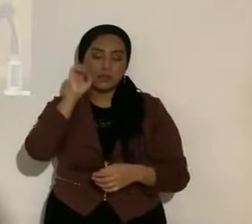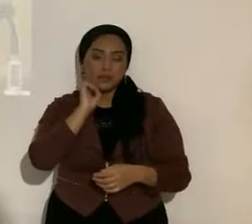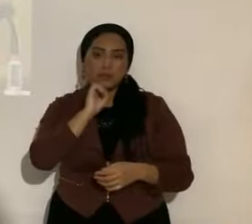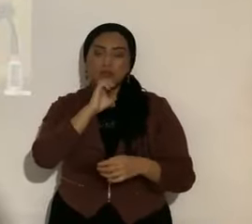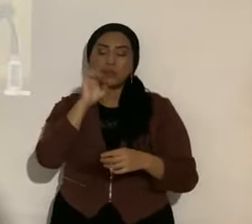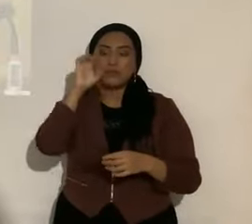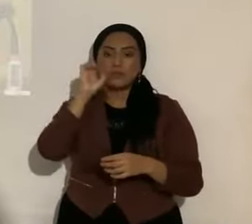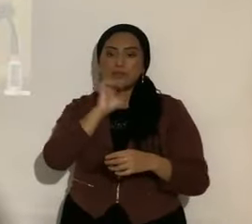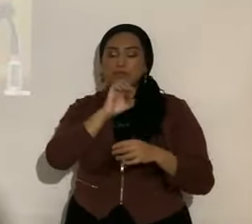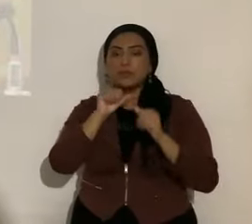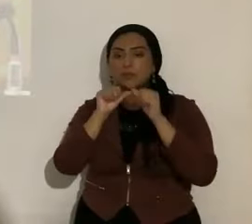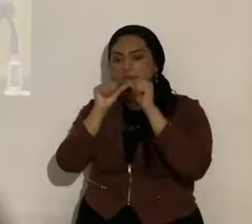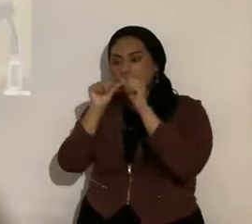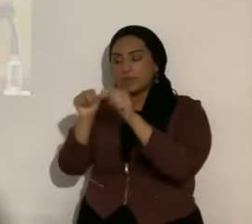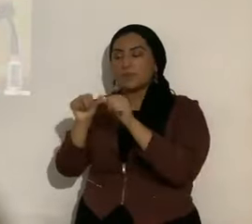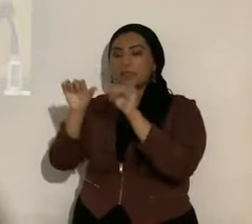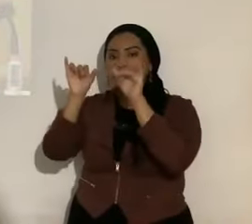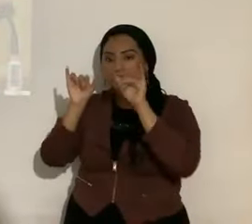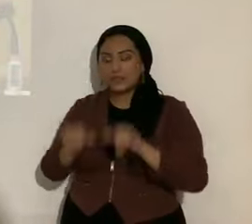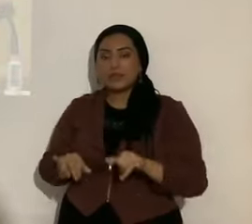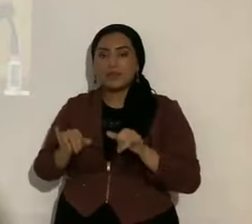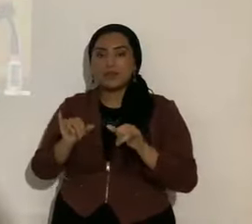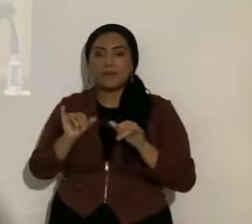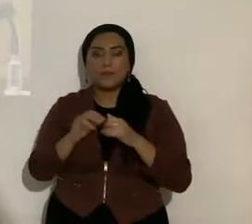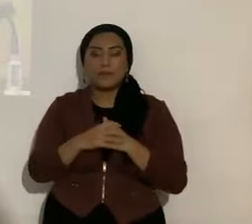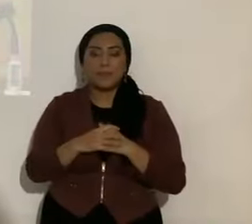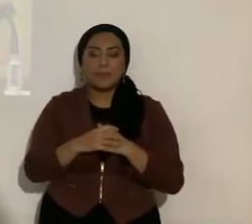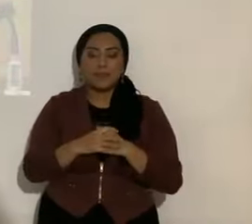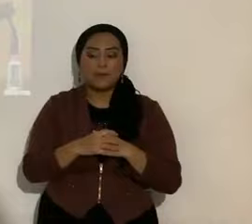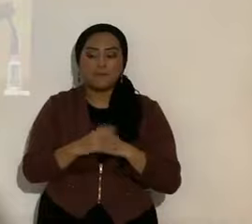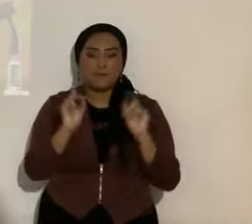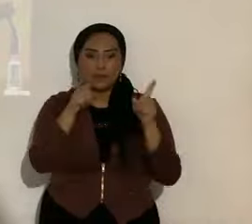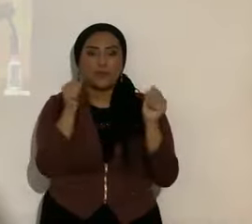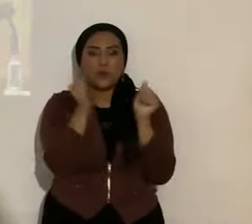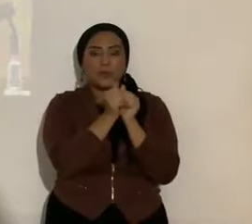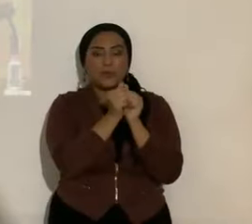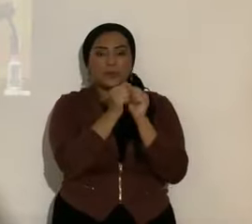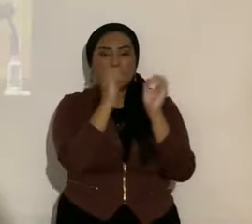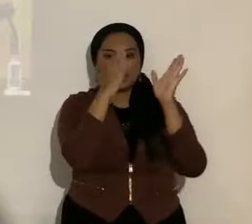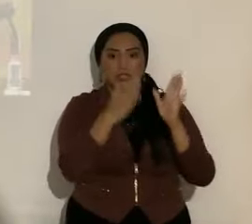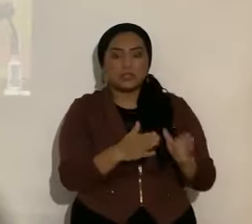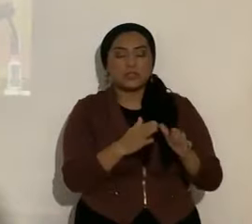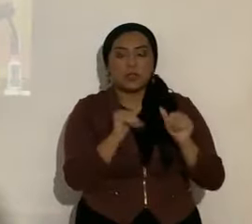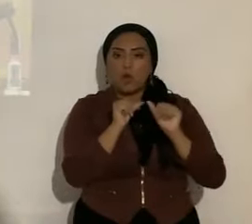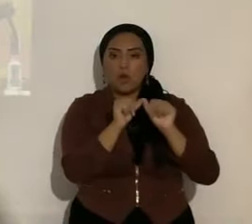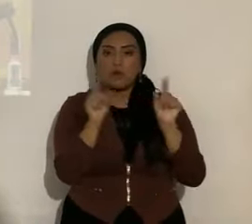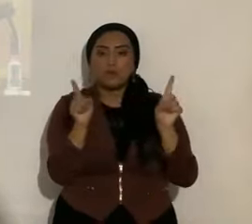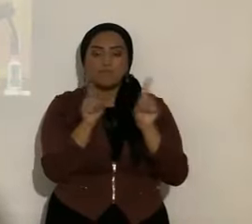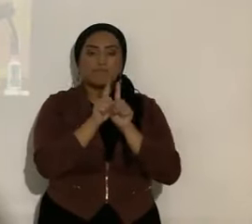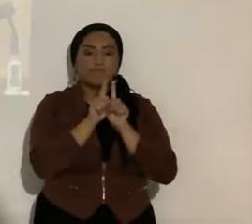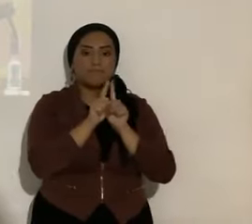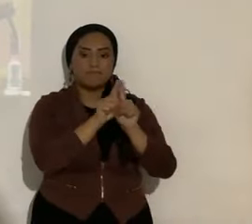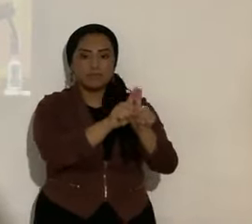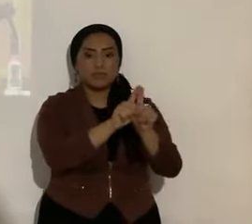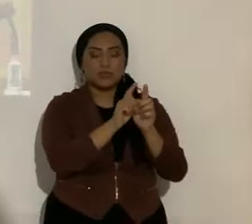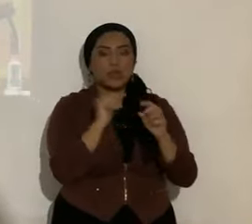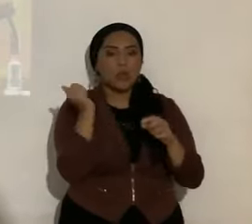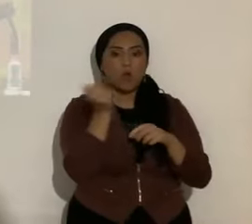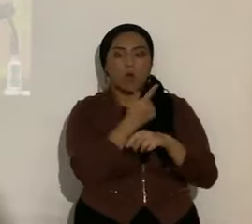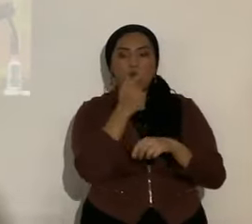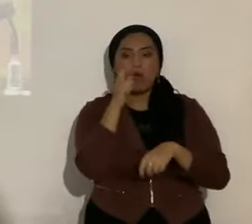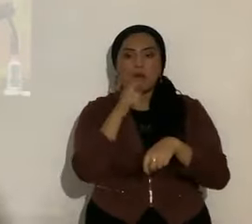continúa quedándose y no despegándose de su maestro. O sea, todo el